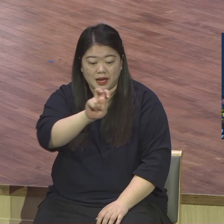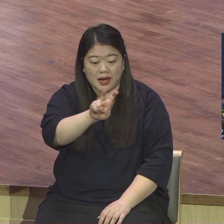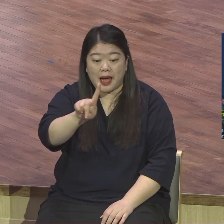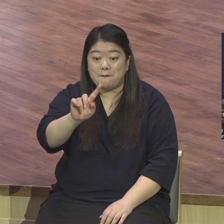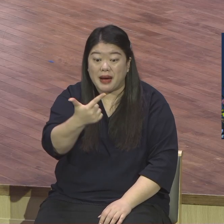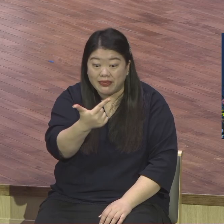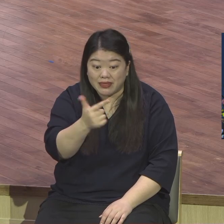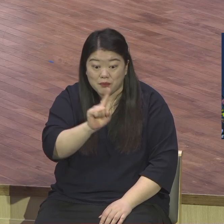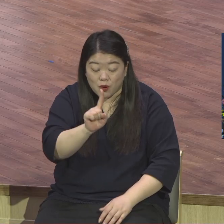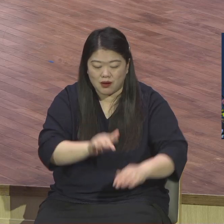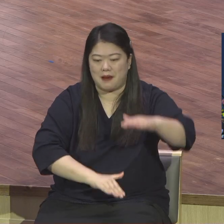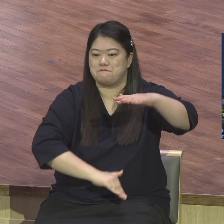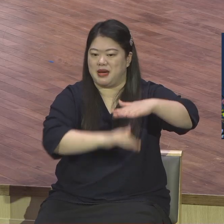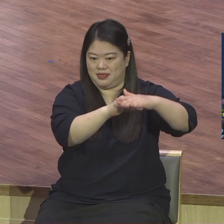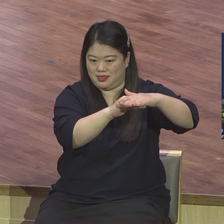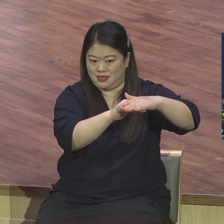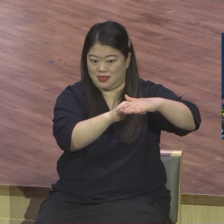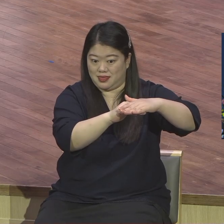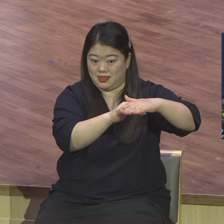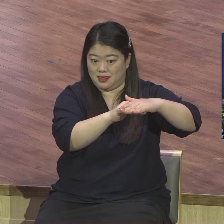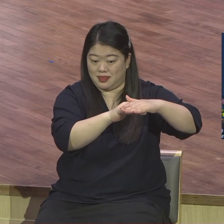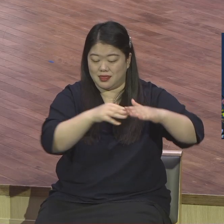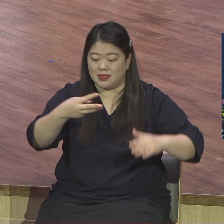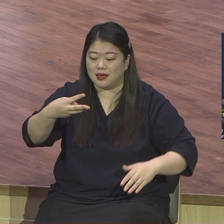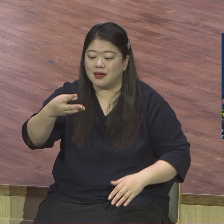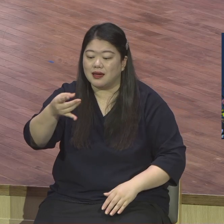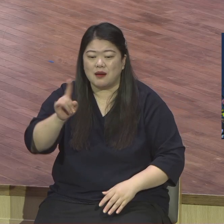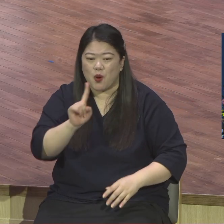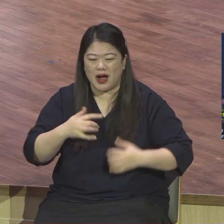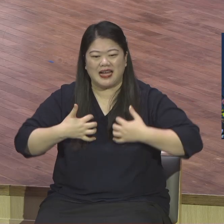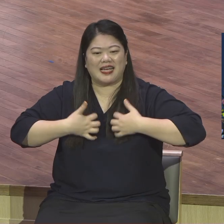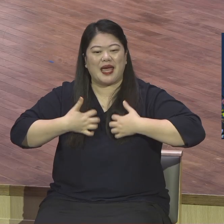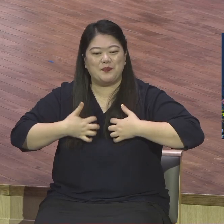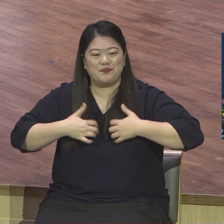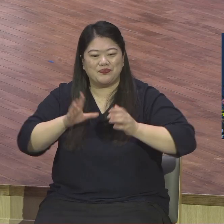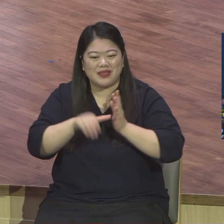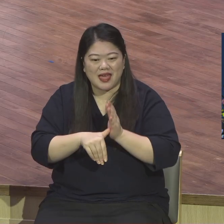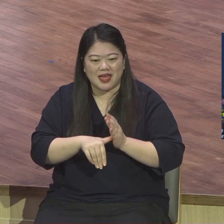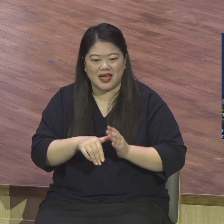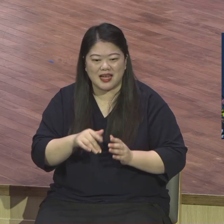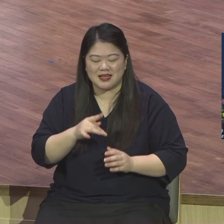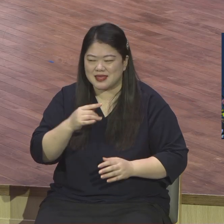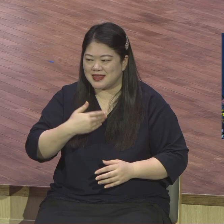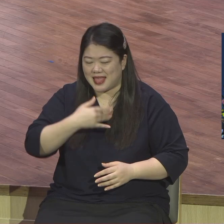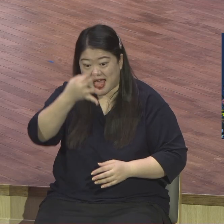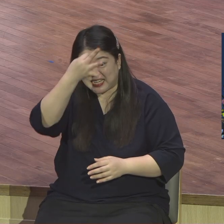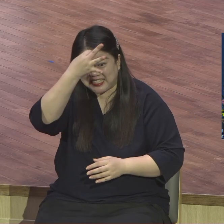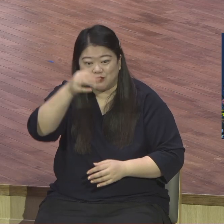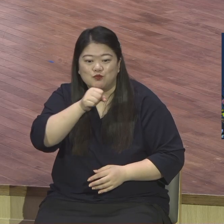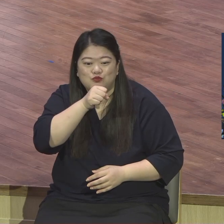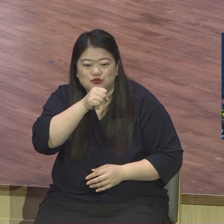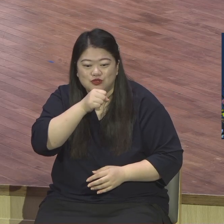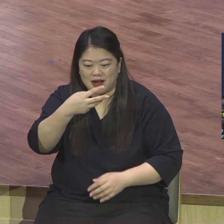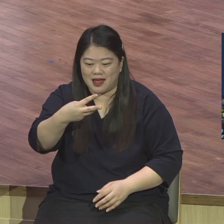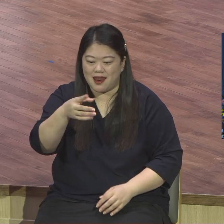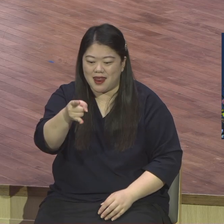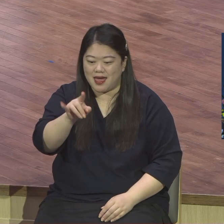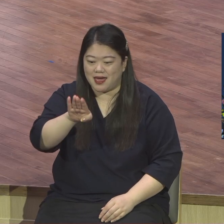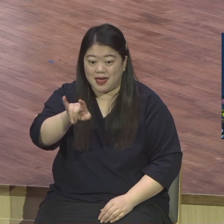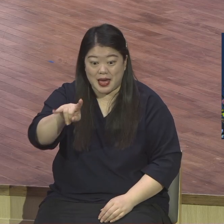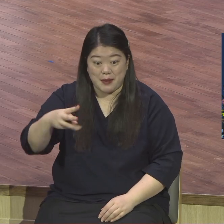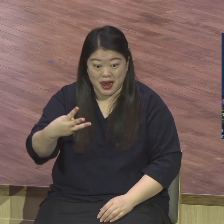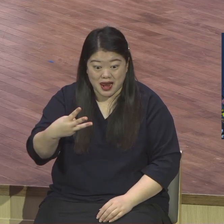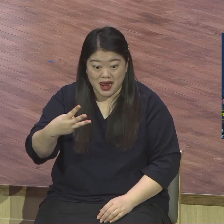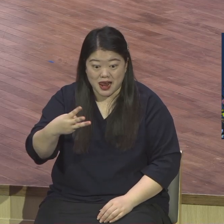이 찰만. 게임에서 이 캐릭터들의 이 성장 수준을 나타내는 레벨. 이걸 합쳐진